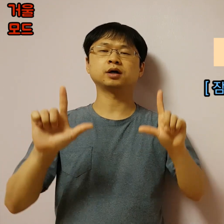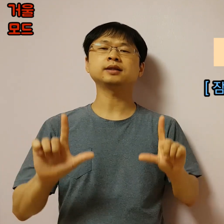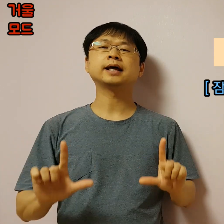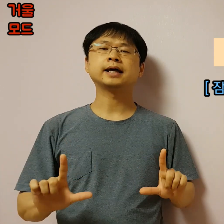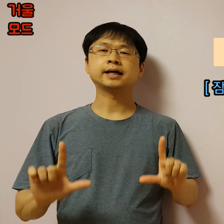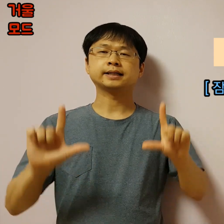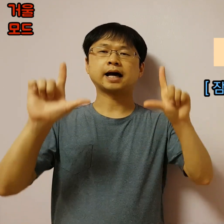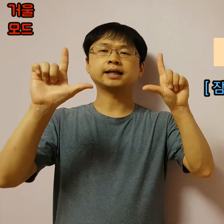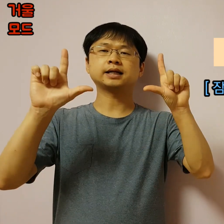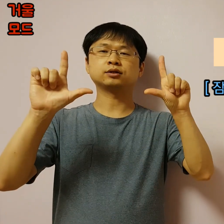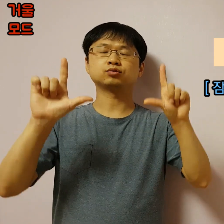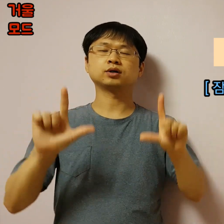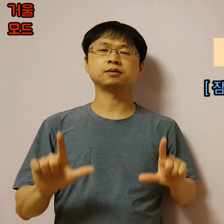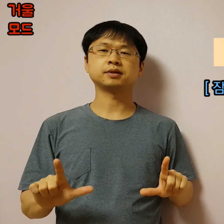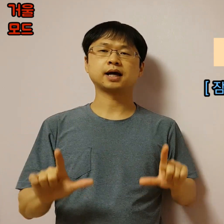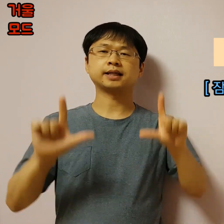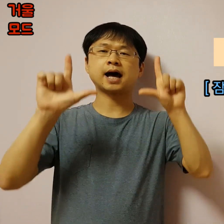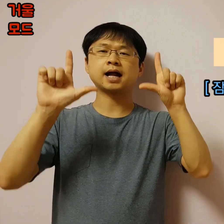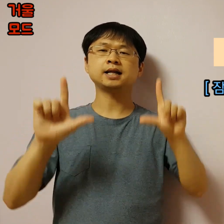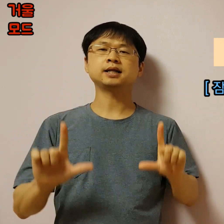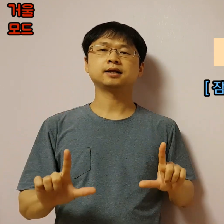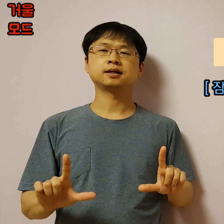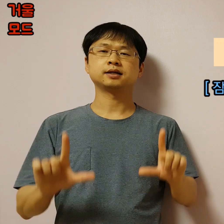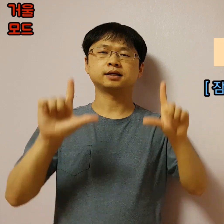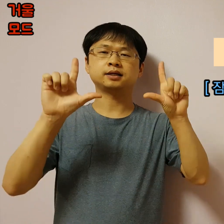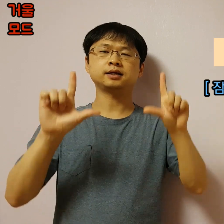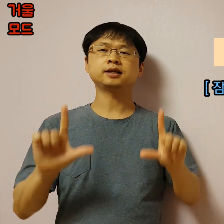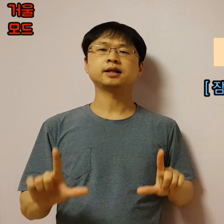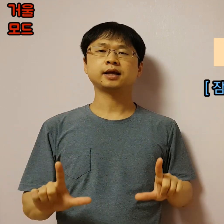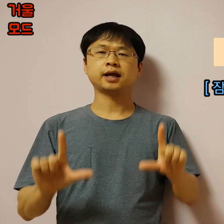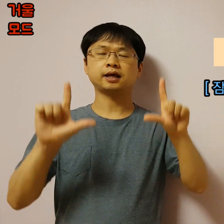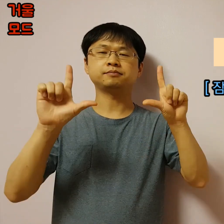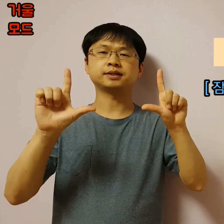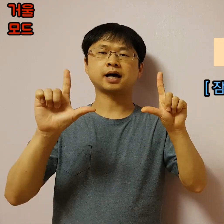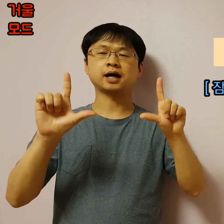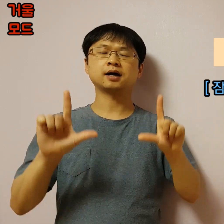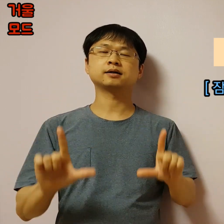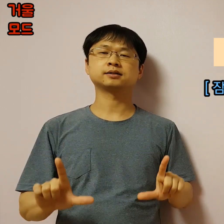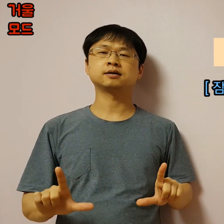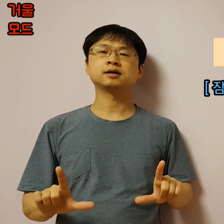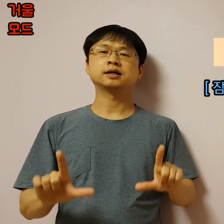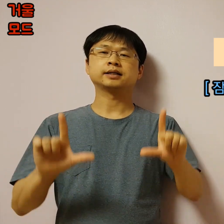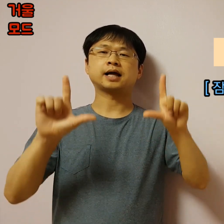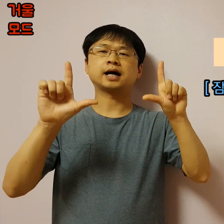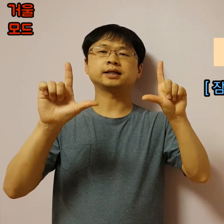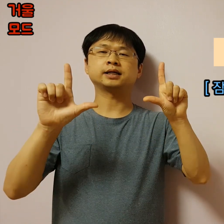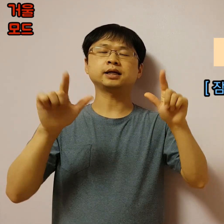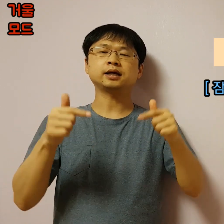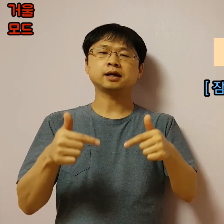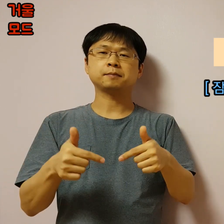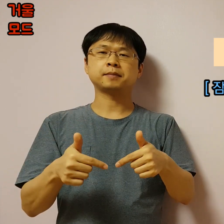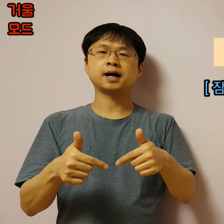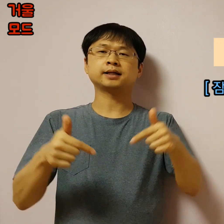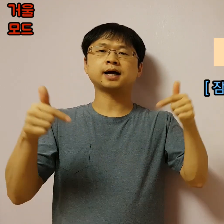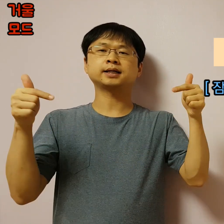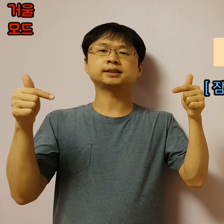올려주면 날이라는 수어가 됩니다. 날, 일, 해입니다. 그래서 날이